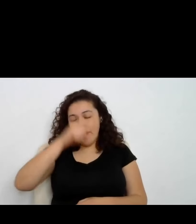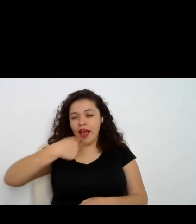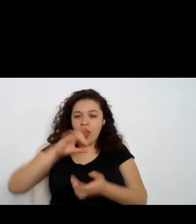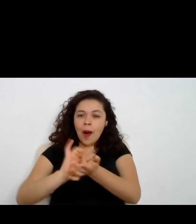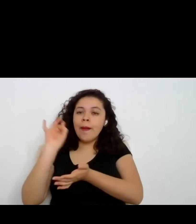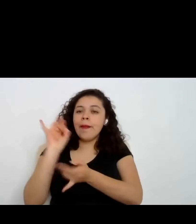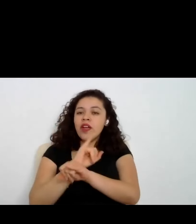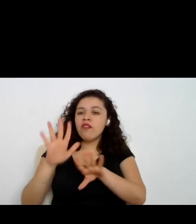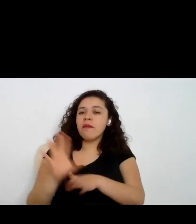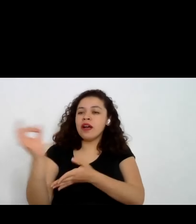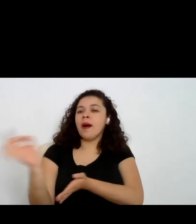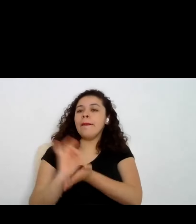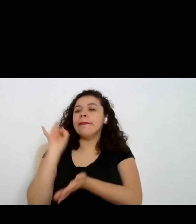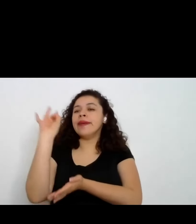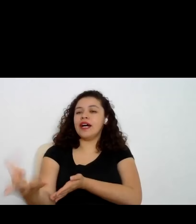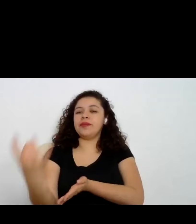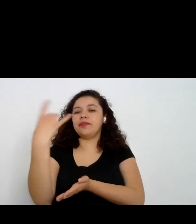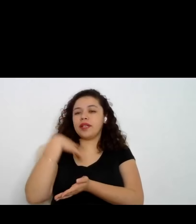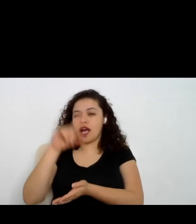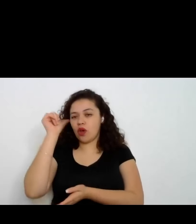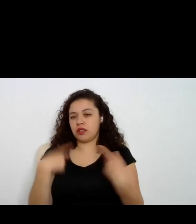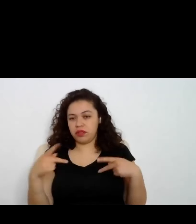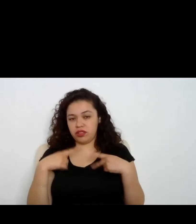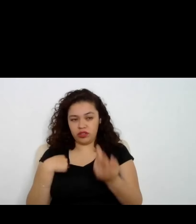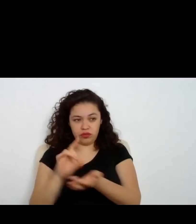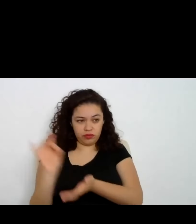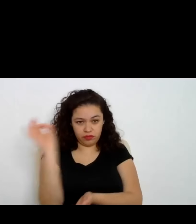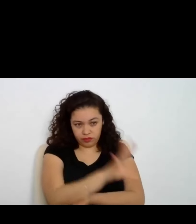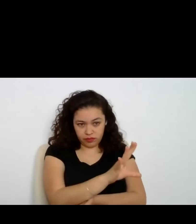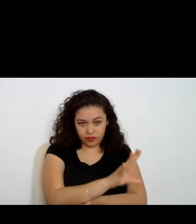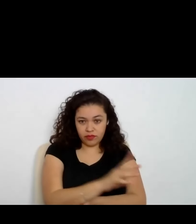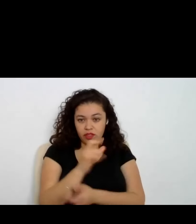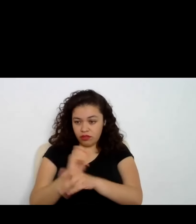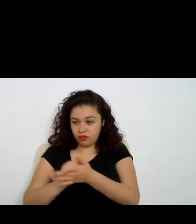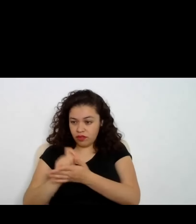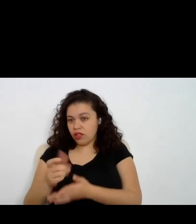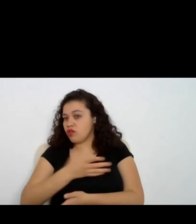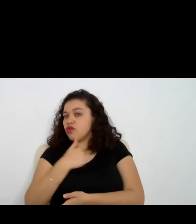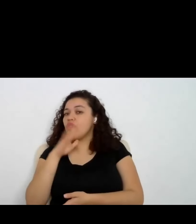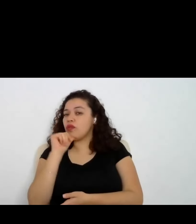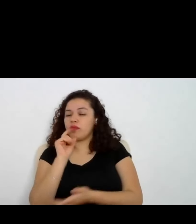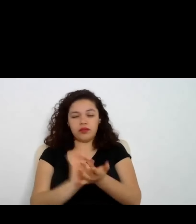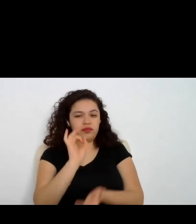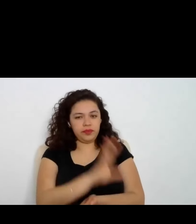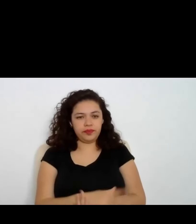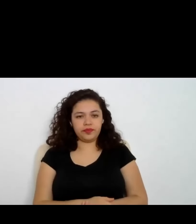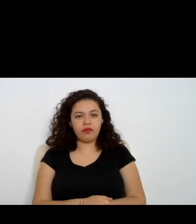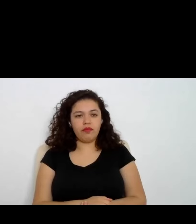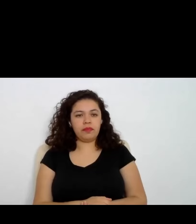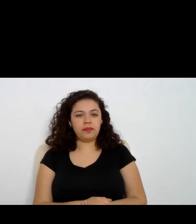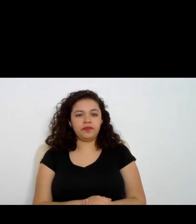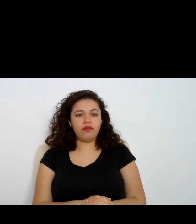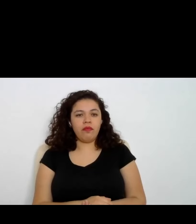datos personales de los titulares a un tercero, no puedo transferir esos datos. Si yo